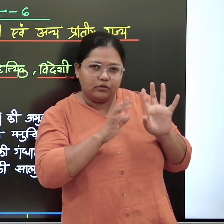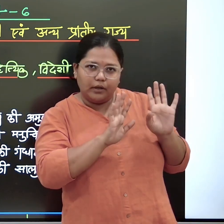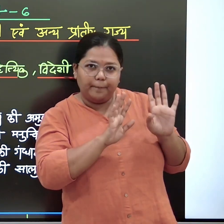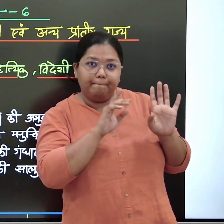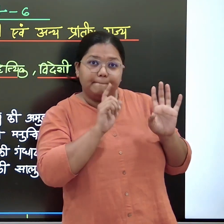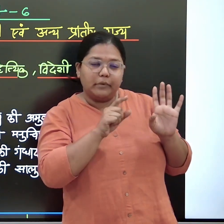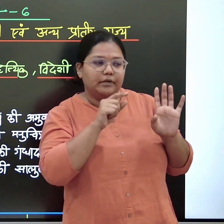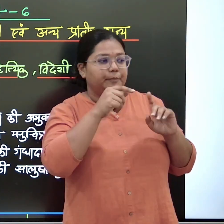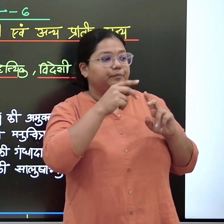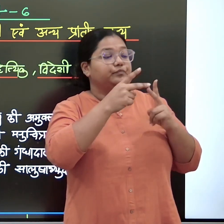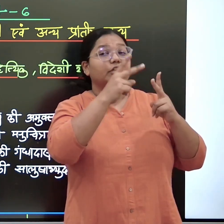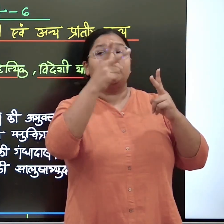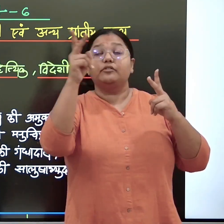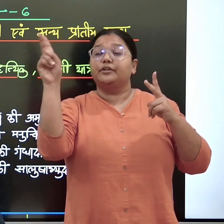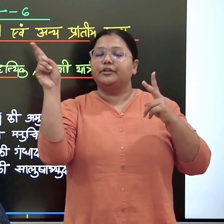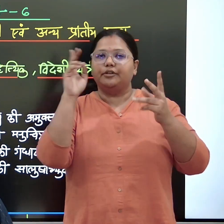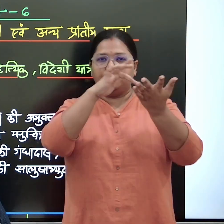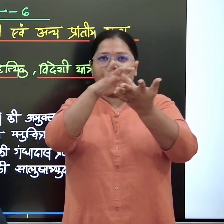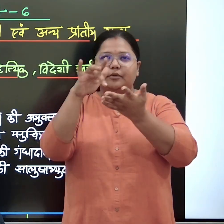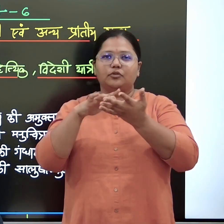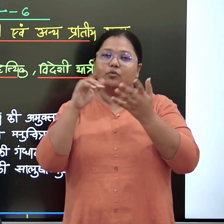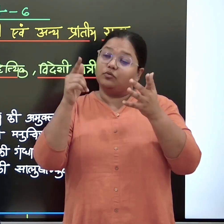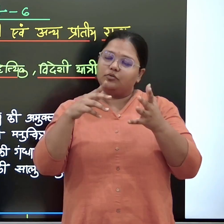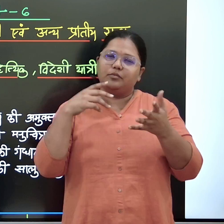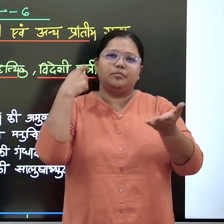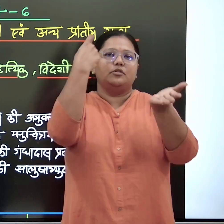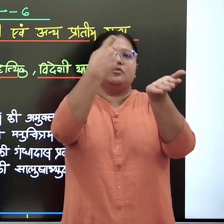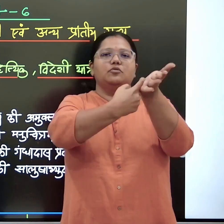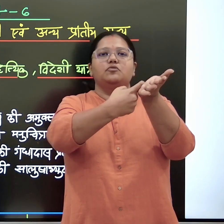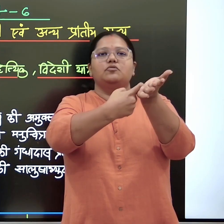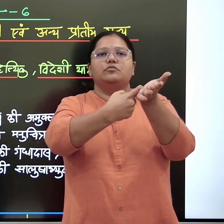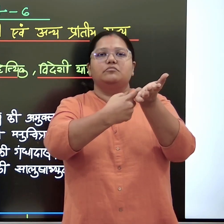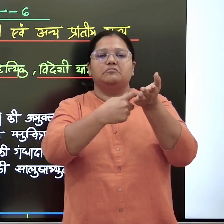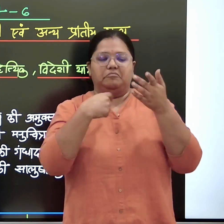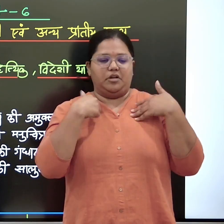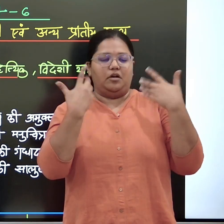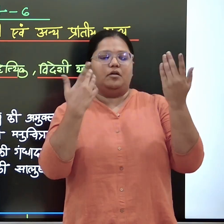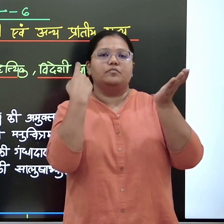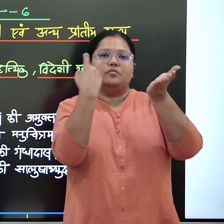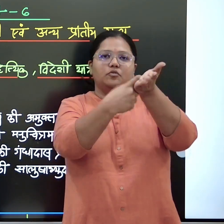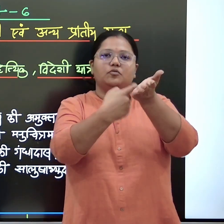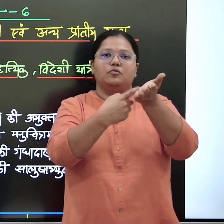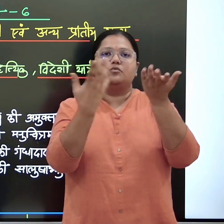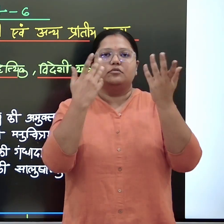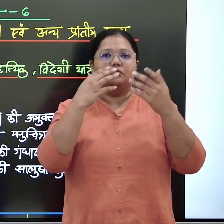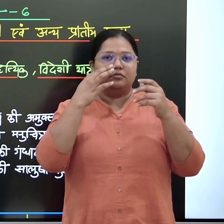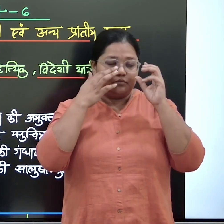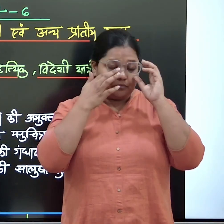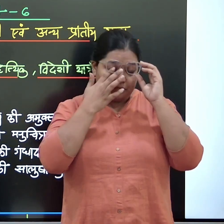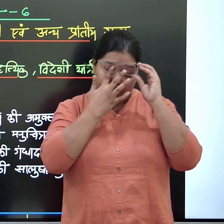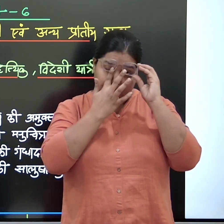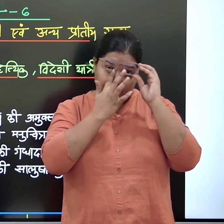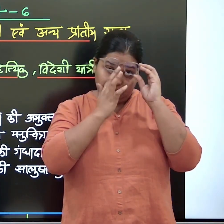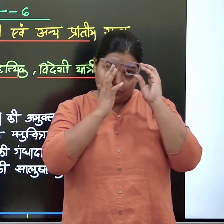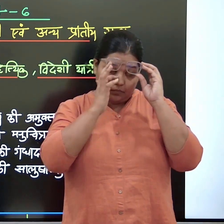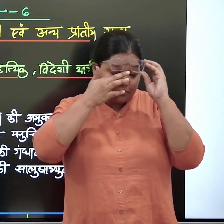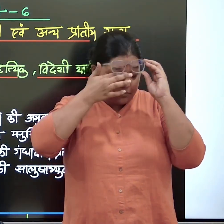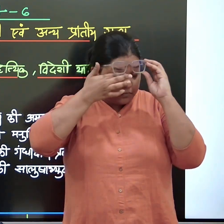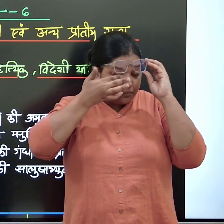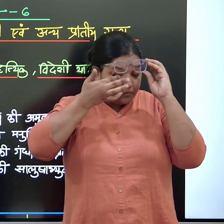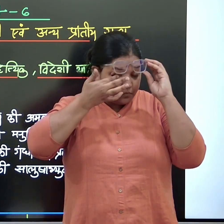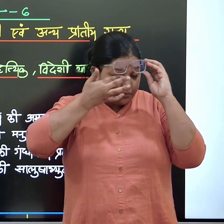राजाओं ने जो भी हमने साम्राज्य पढ़े हैं, है ना, तुगलक वंश, लोदी वंश, लोदी वंश हमारा लास्ट था दिल्ली सल्तनत